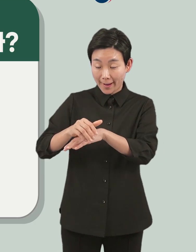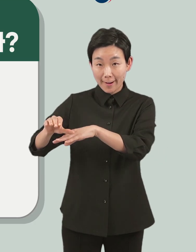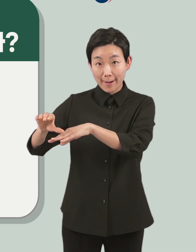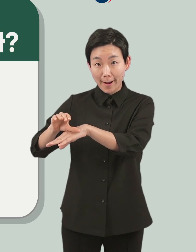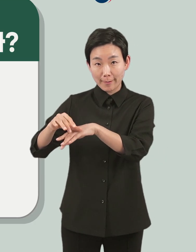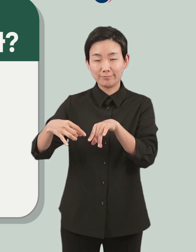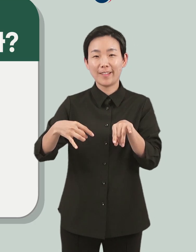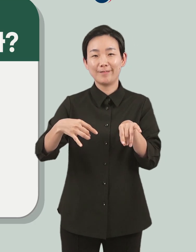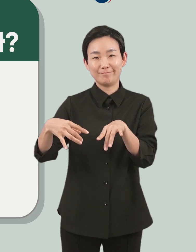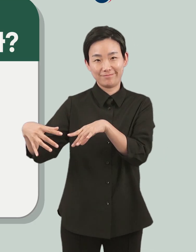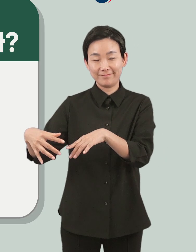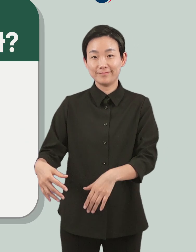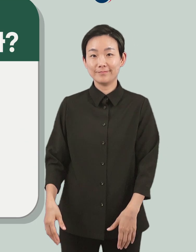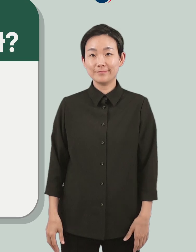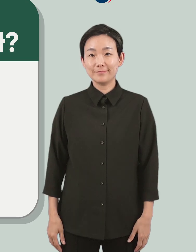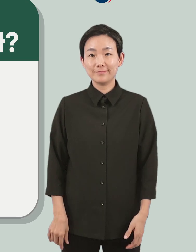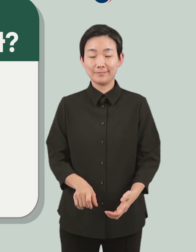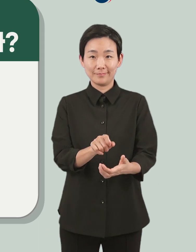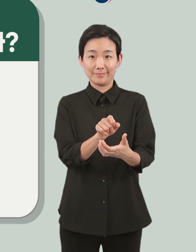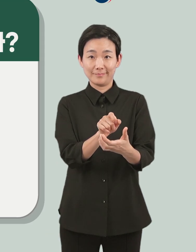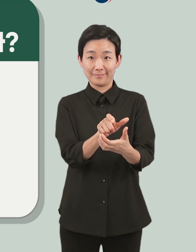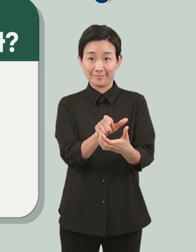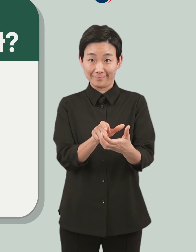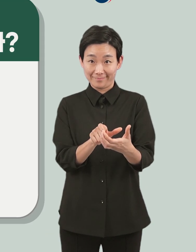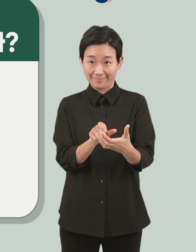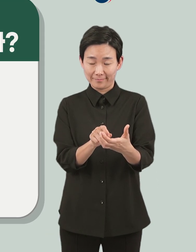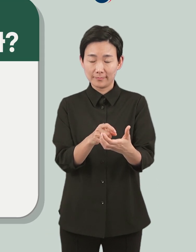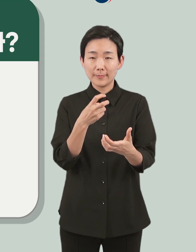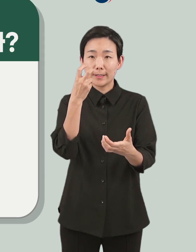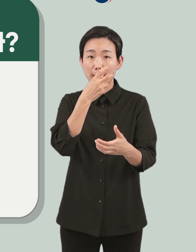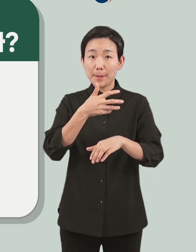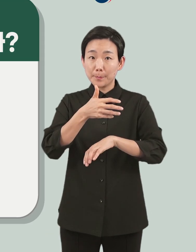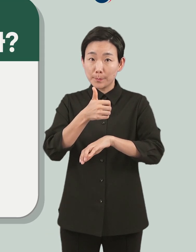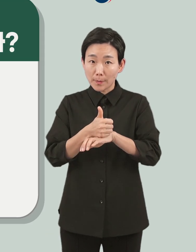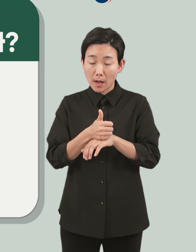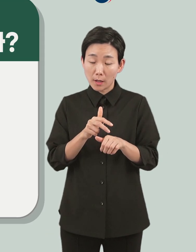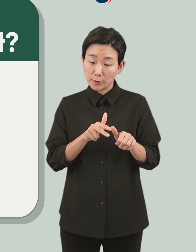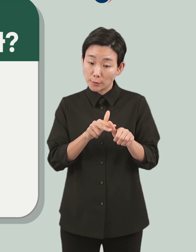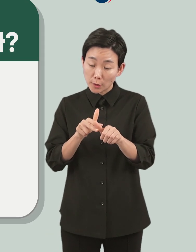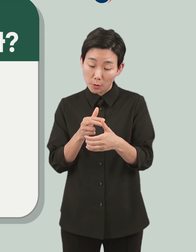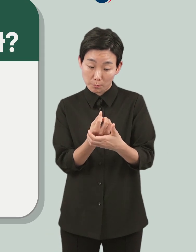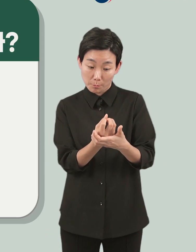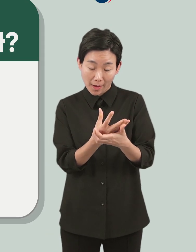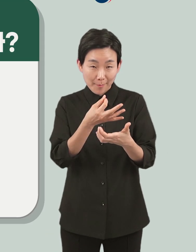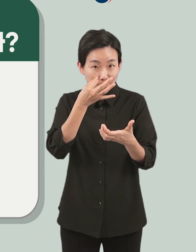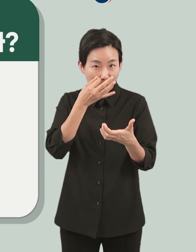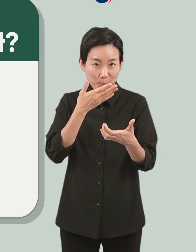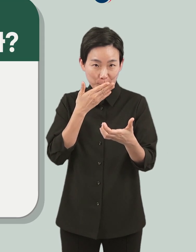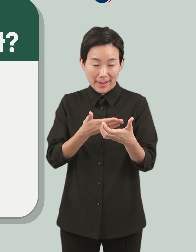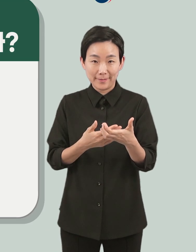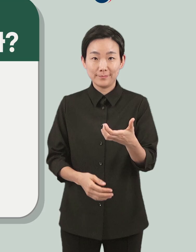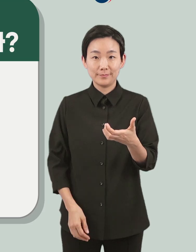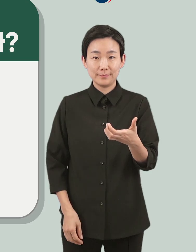정면 중앙에는 디스플레이 화면이 있어 측정 결과와 간단한 정보를 볼 수 있습니다.